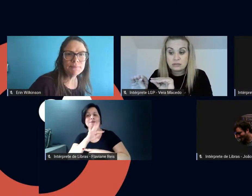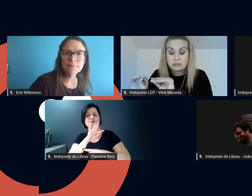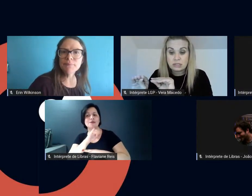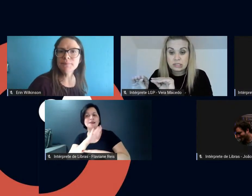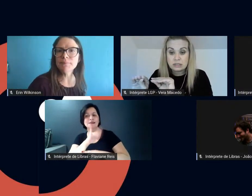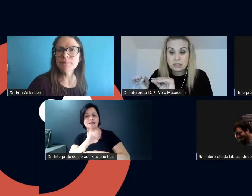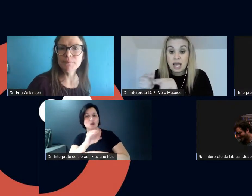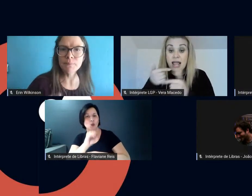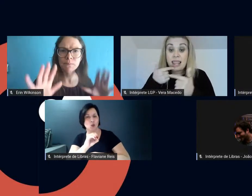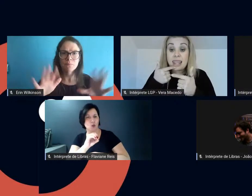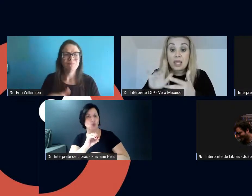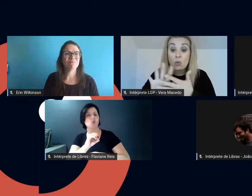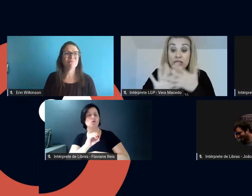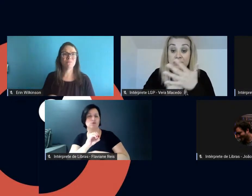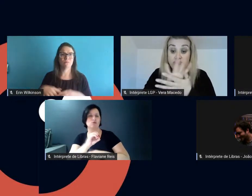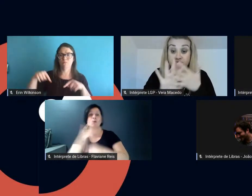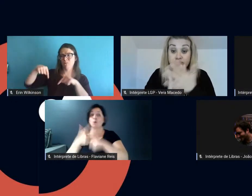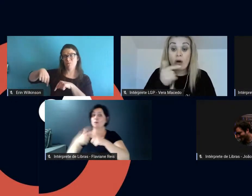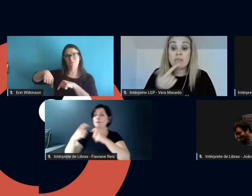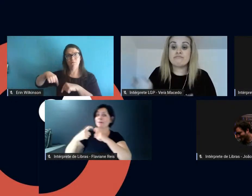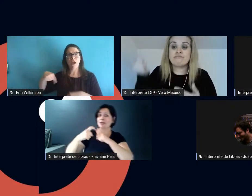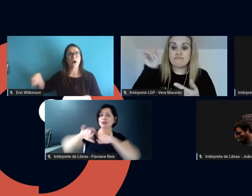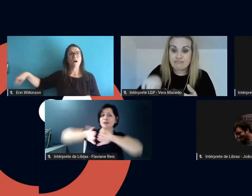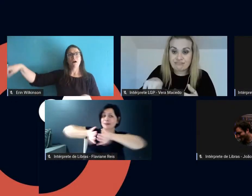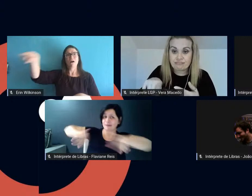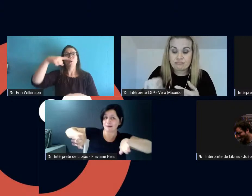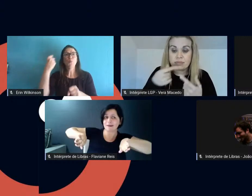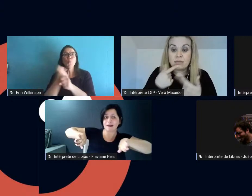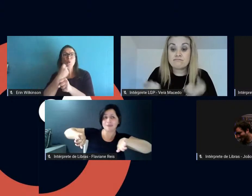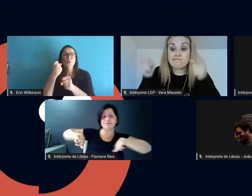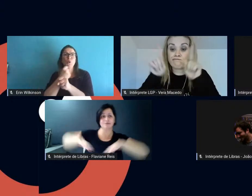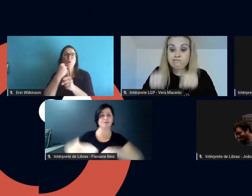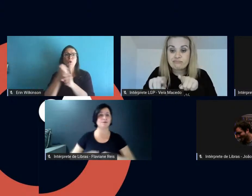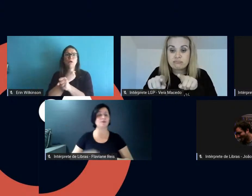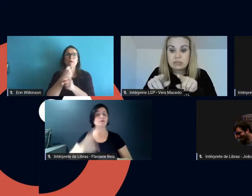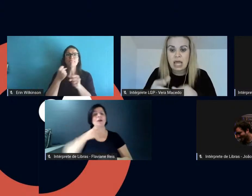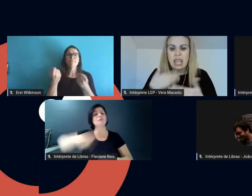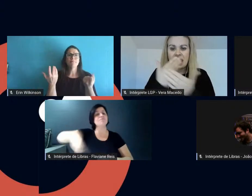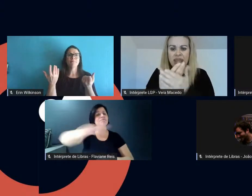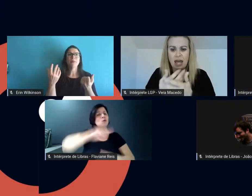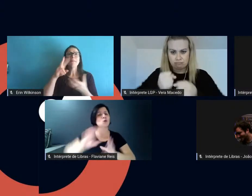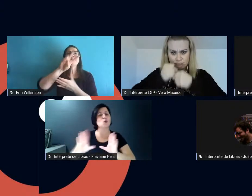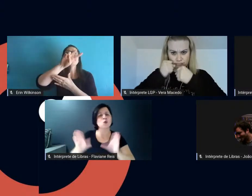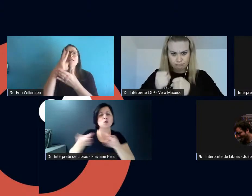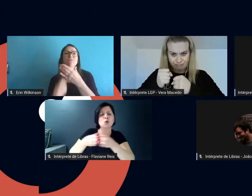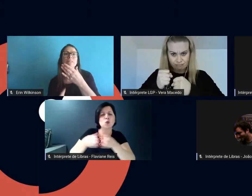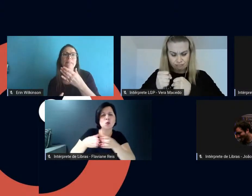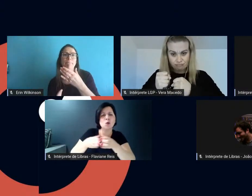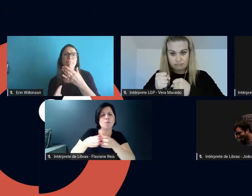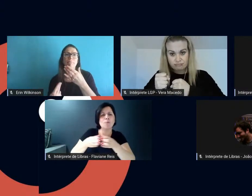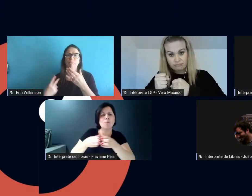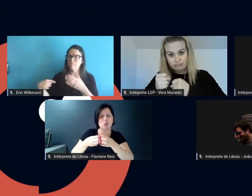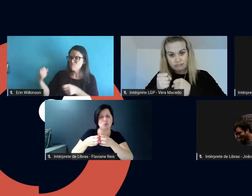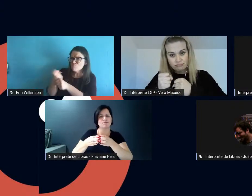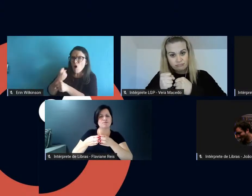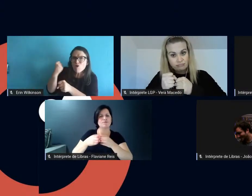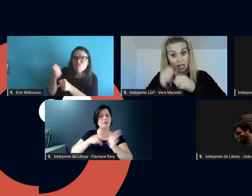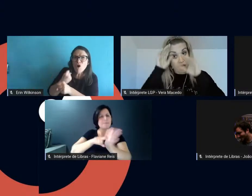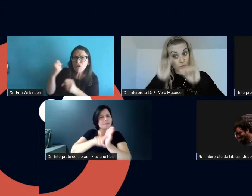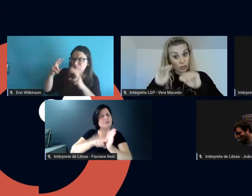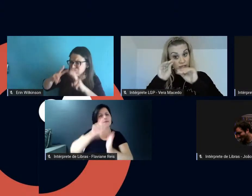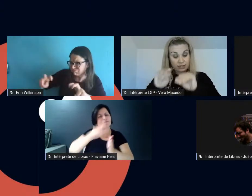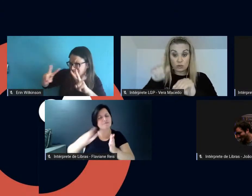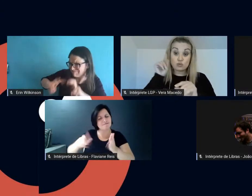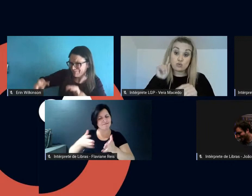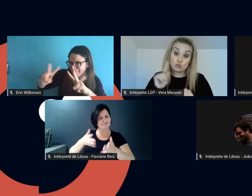E a língua de sinais, ela vem novamente, vem a fortalecer a a educação